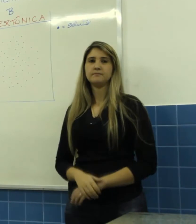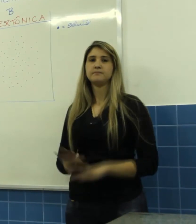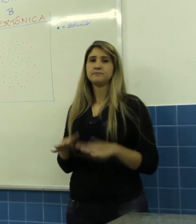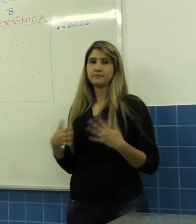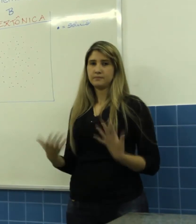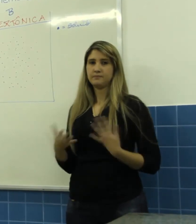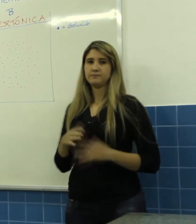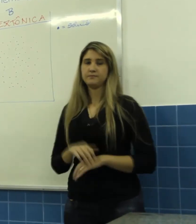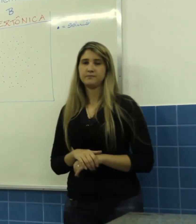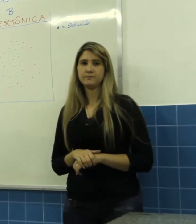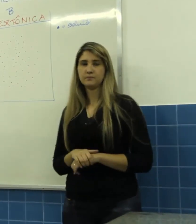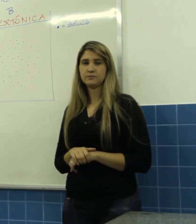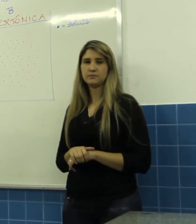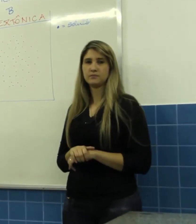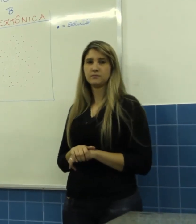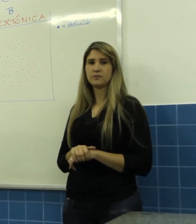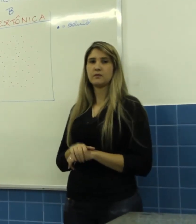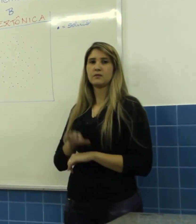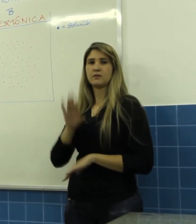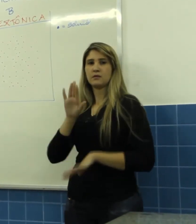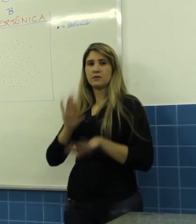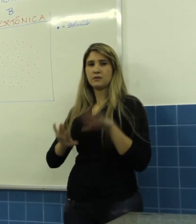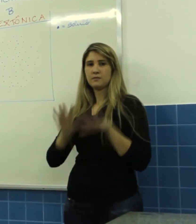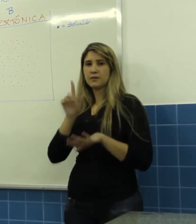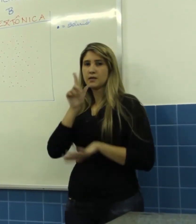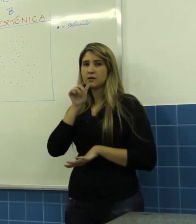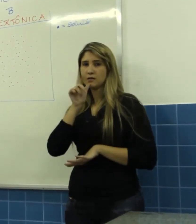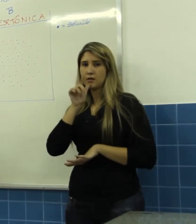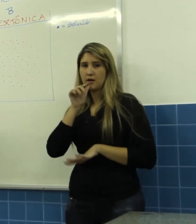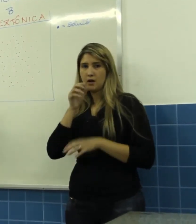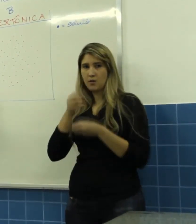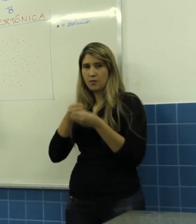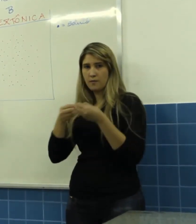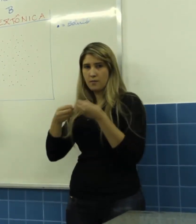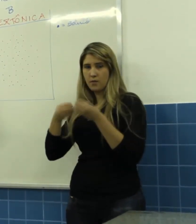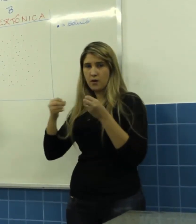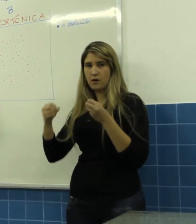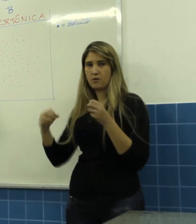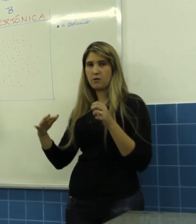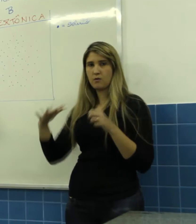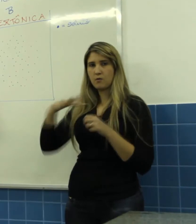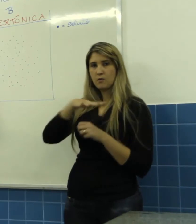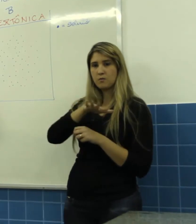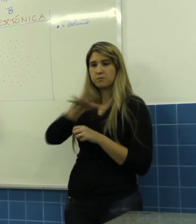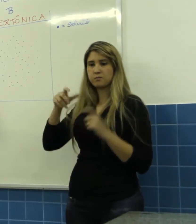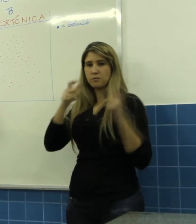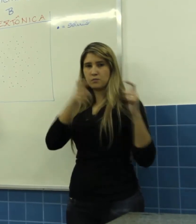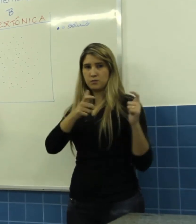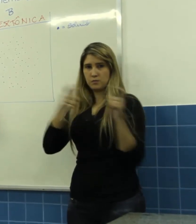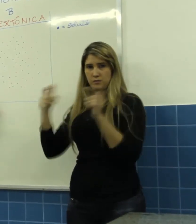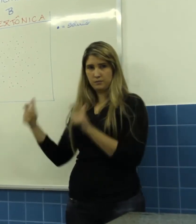Ora, o fluxo de moléculas de água entre dois compartimentos